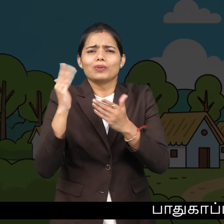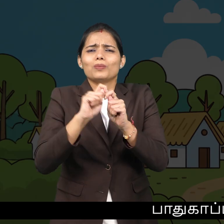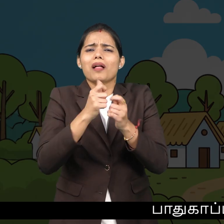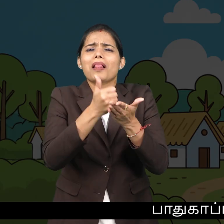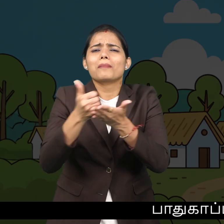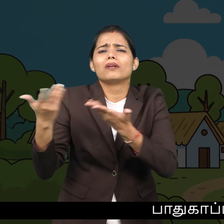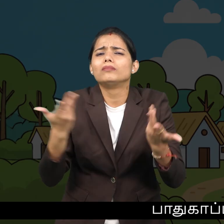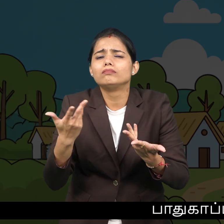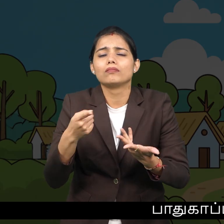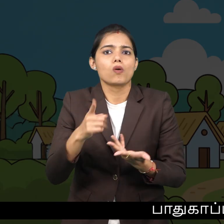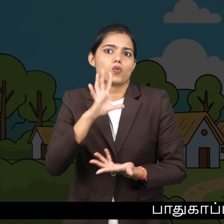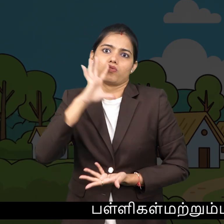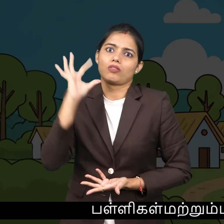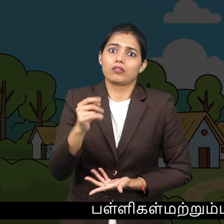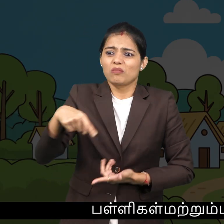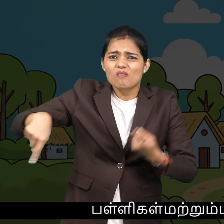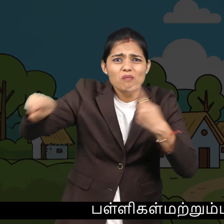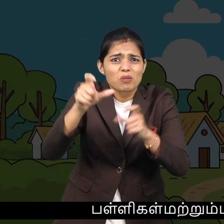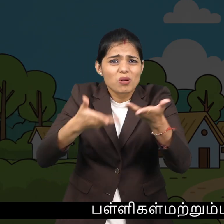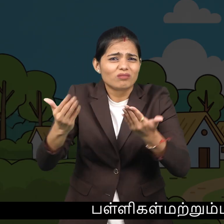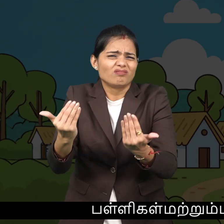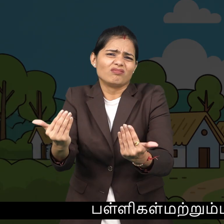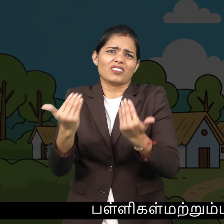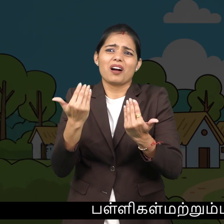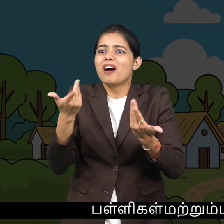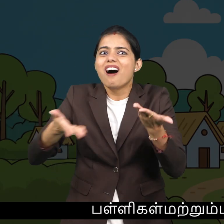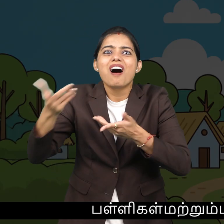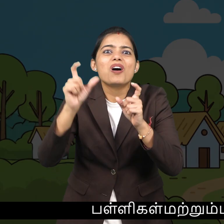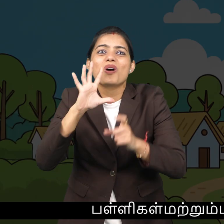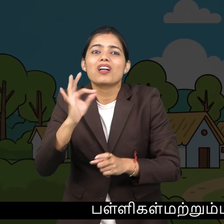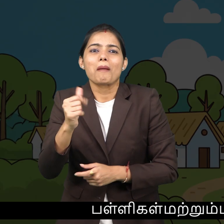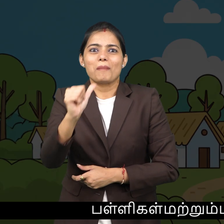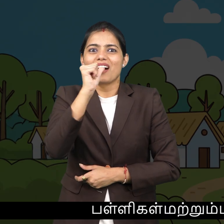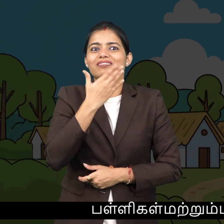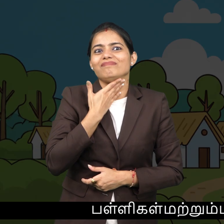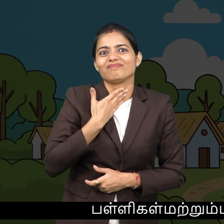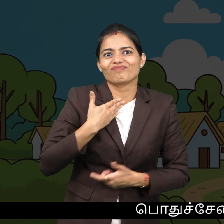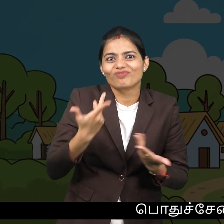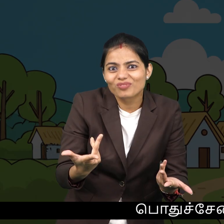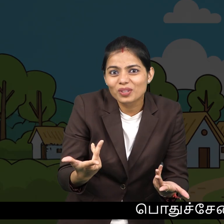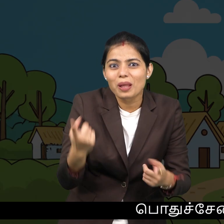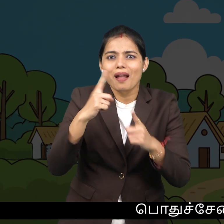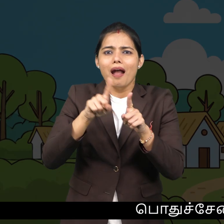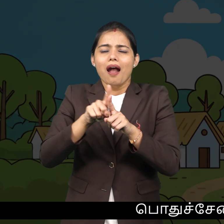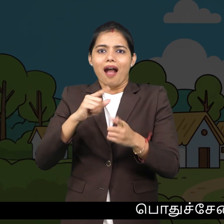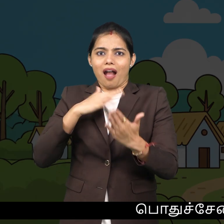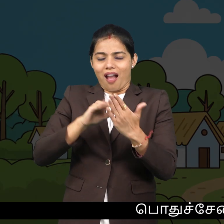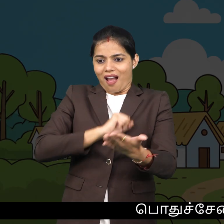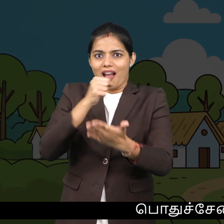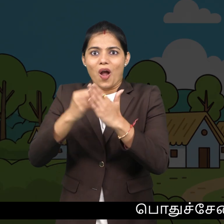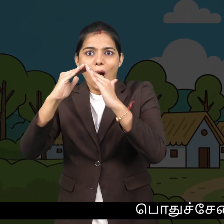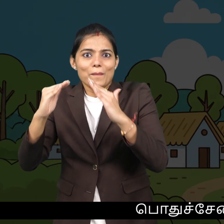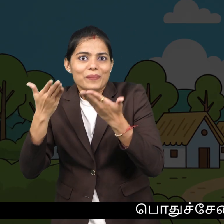பாதுகாப்பான குடிநீர் நமது வீடுகள், பள்ளிகள் மற்றும் பிற இடங்களை சென்றடைவதை பொது சேவைகள்